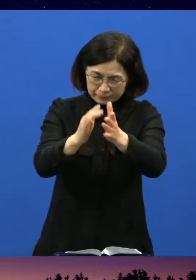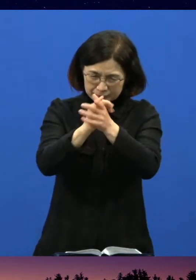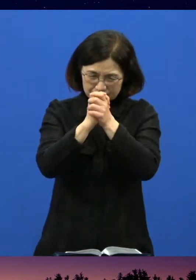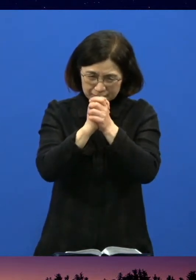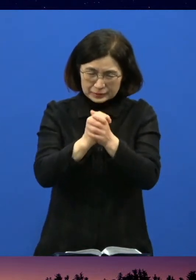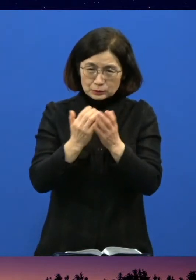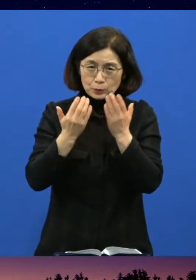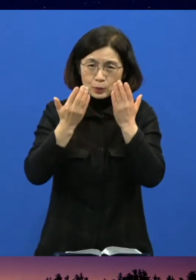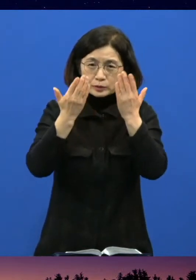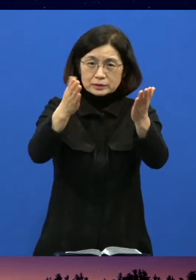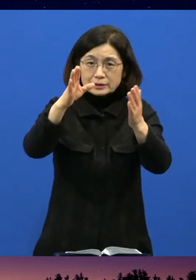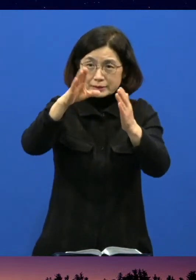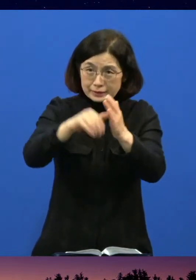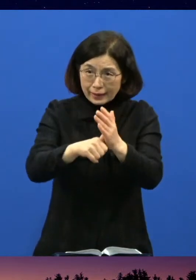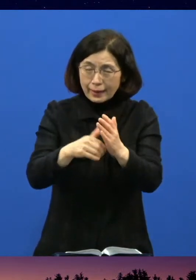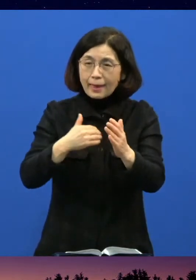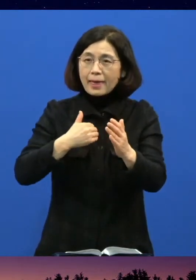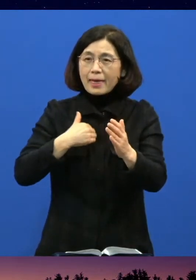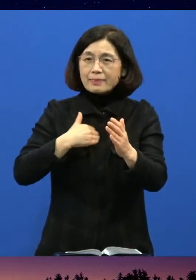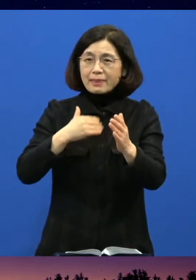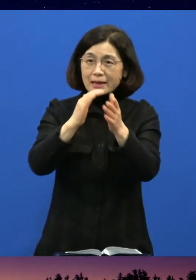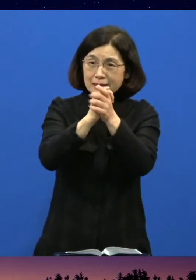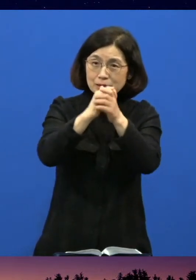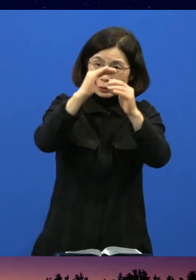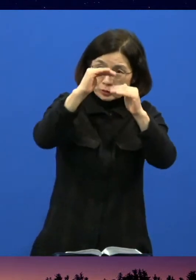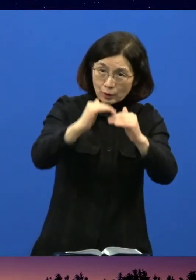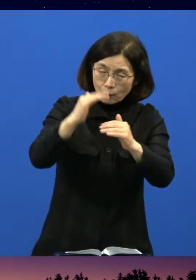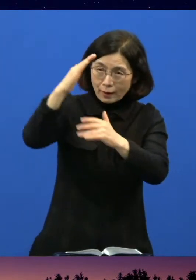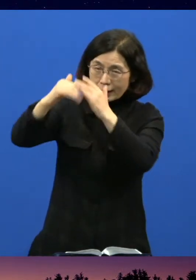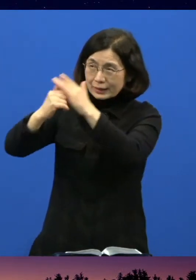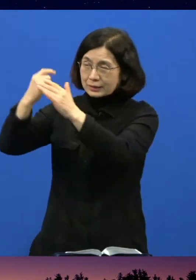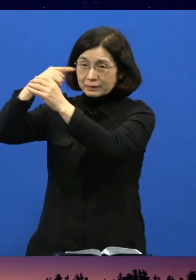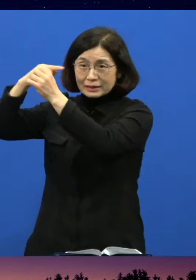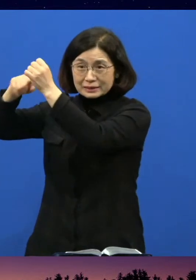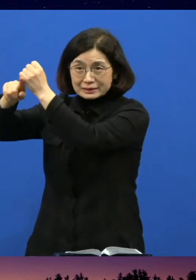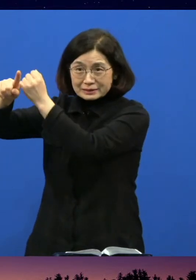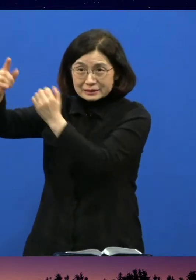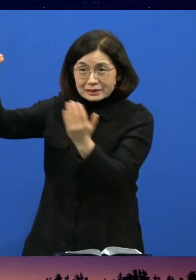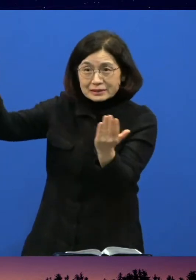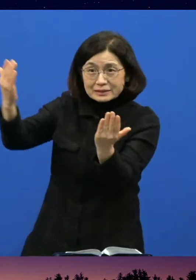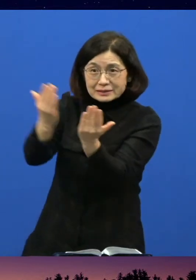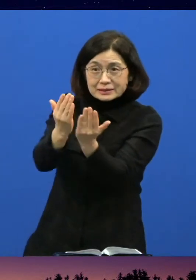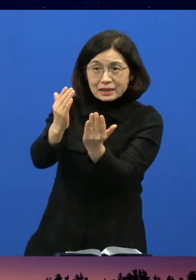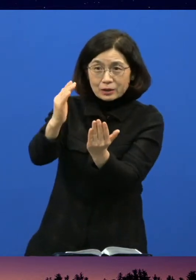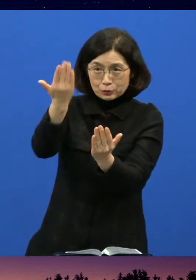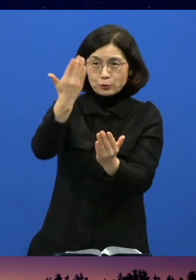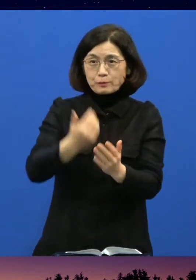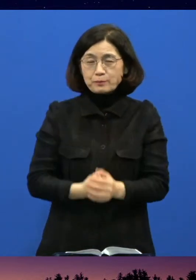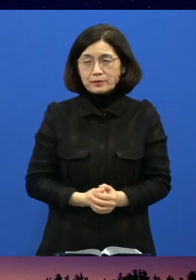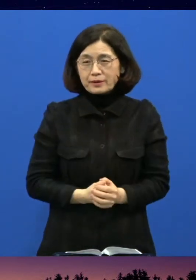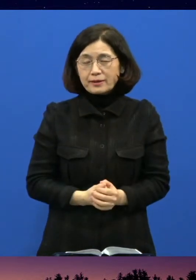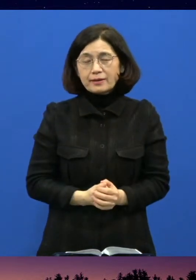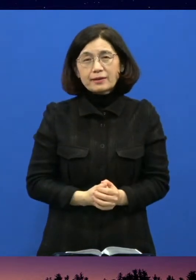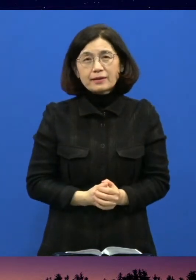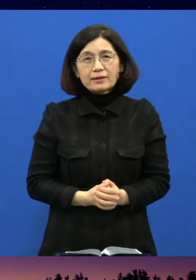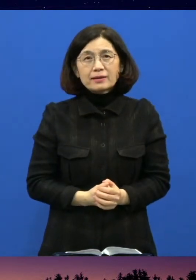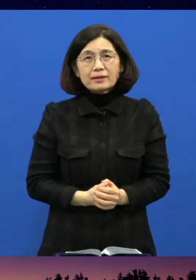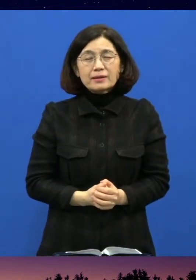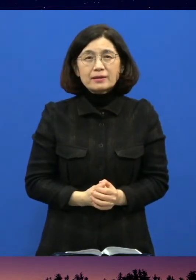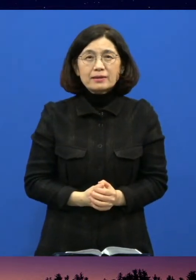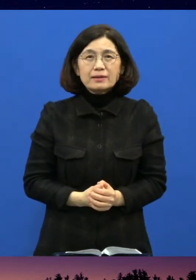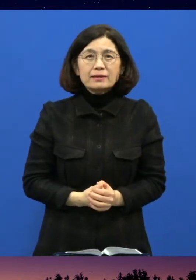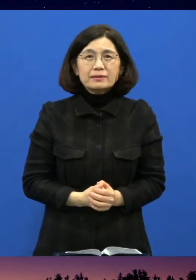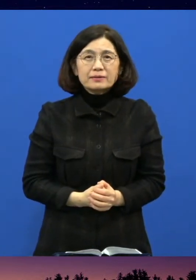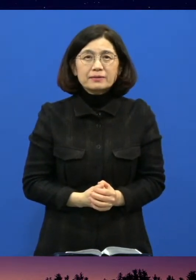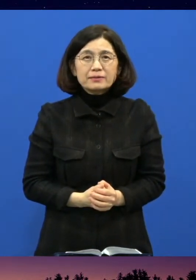시작한다는 거예요. 이게 시간이 필요한 거예요. 그래서 나중에는 기도의 화살촉이 예리해지는